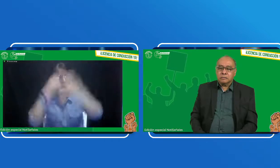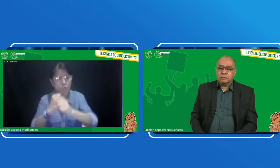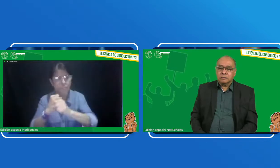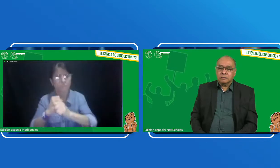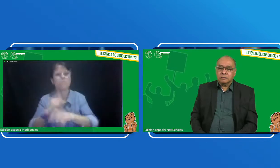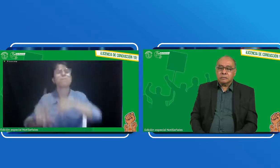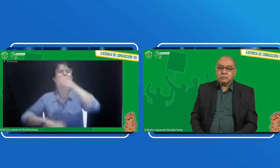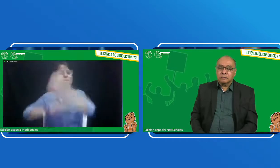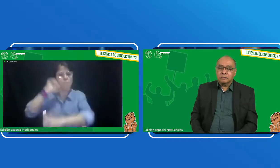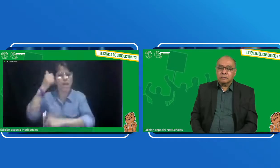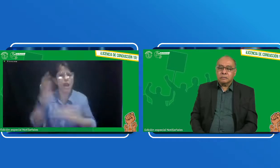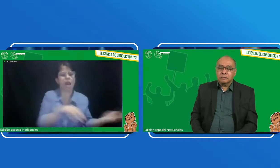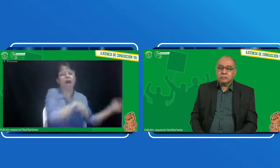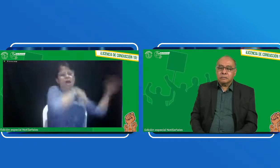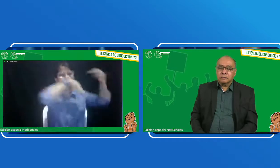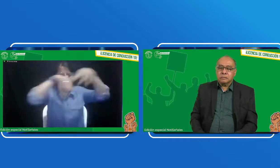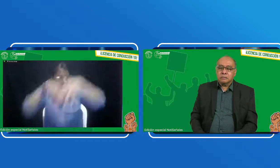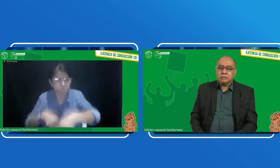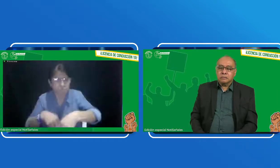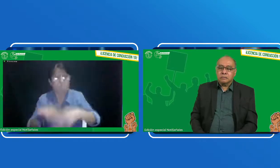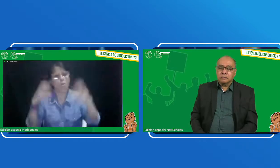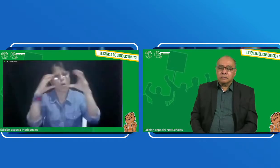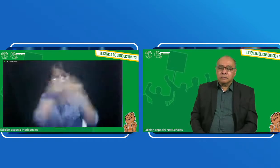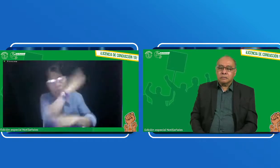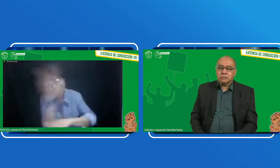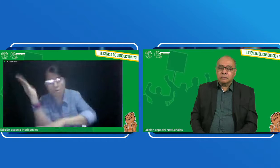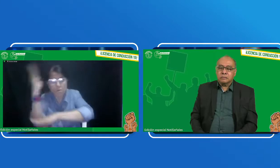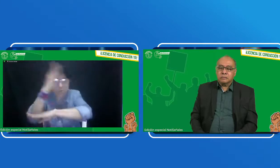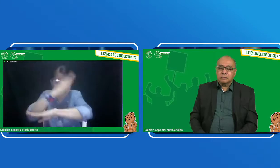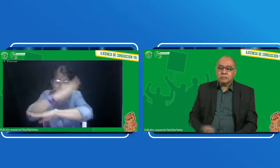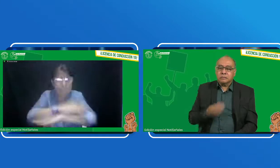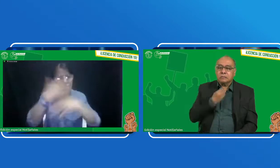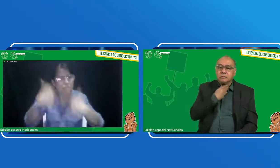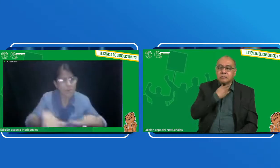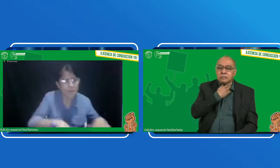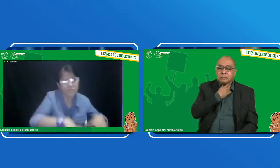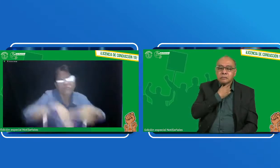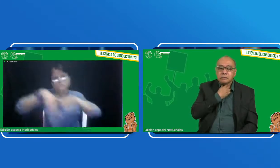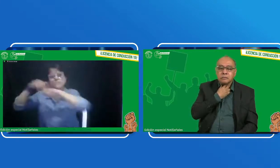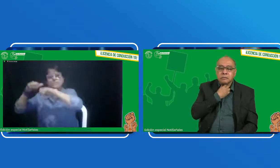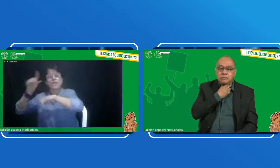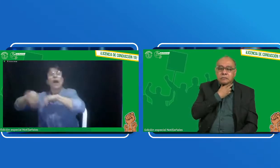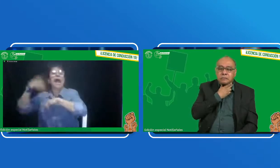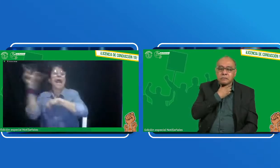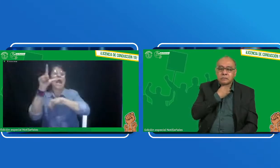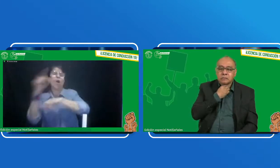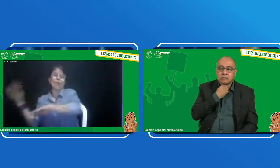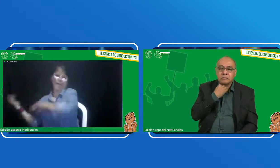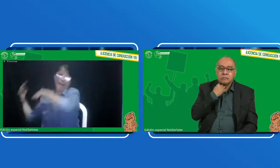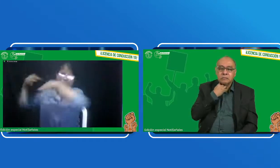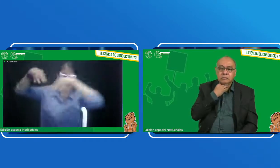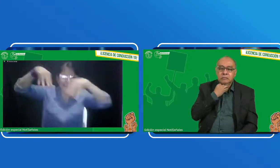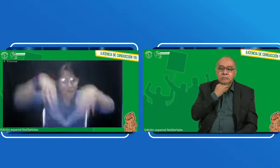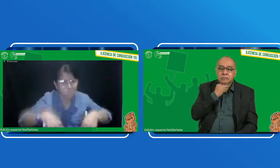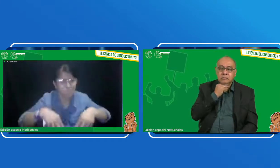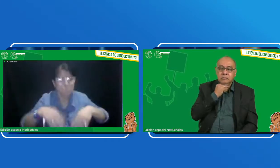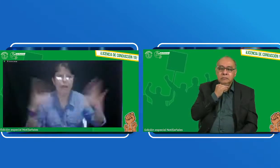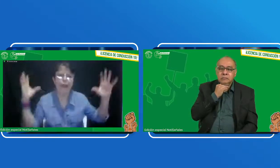ustedes pensarán si tienen el recurso para quedarse, o si no, pues acudir a un